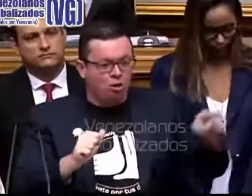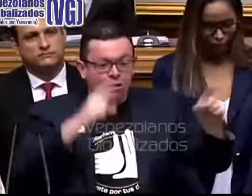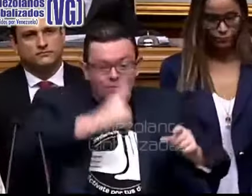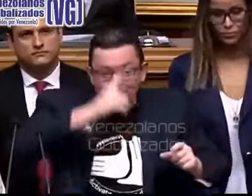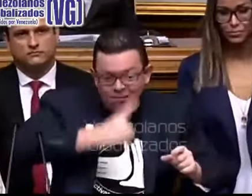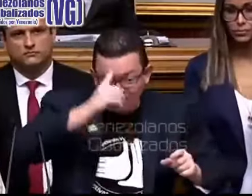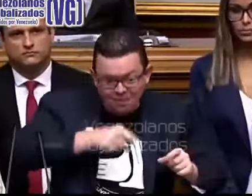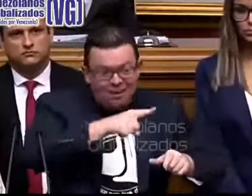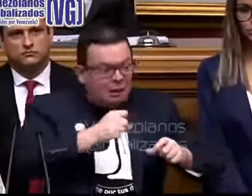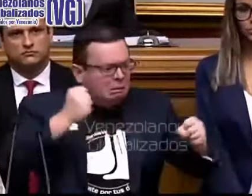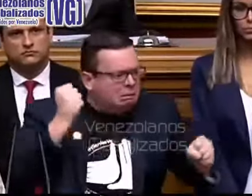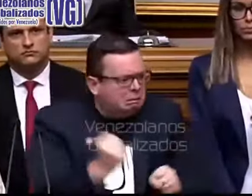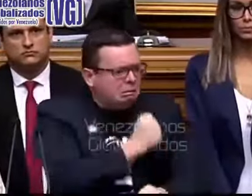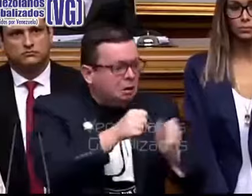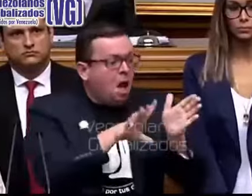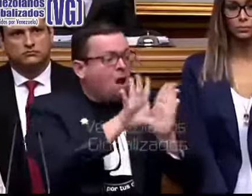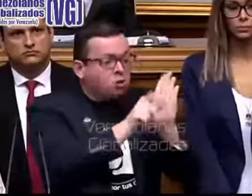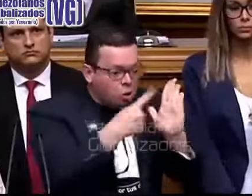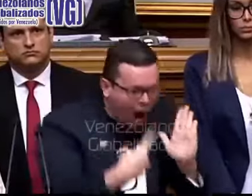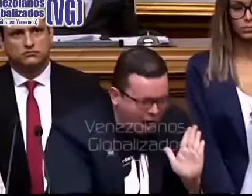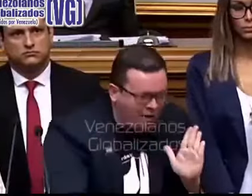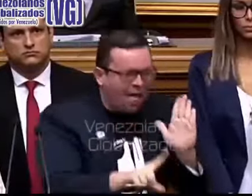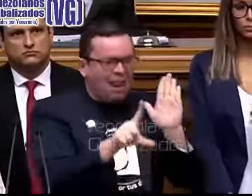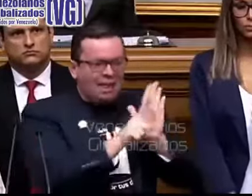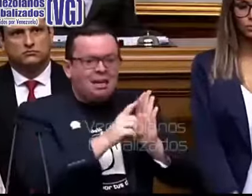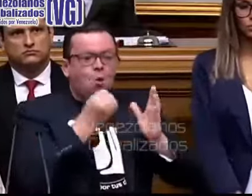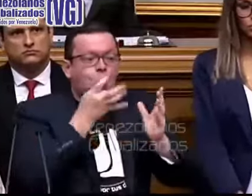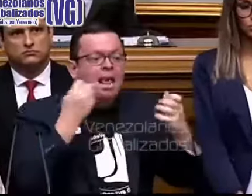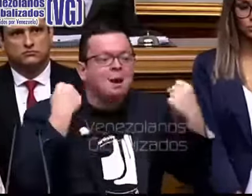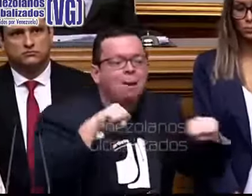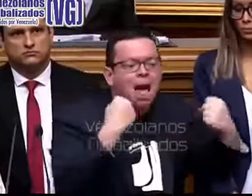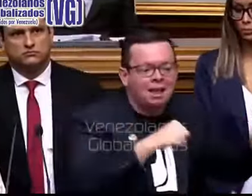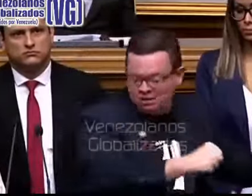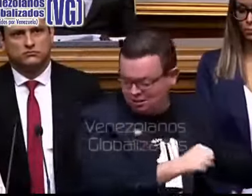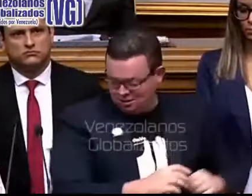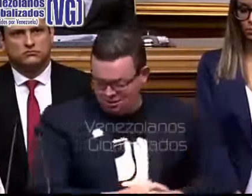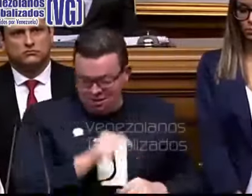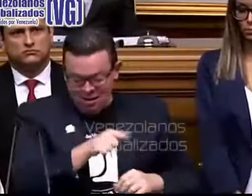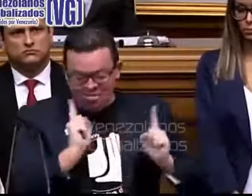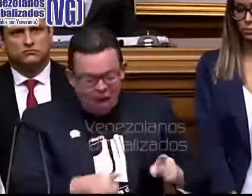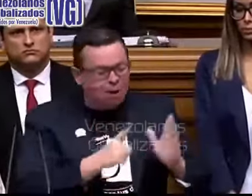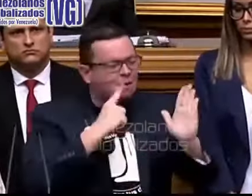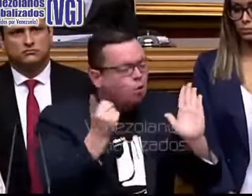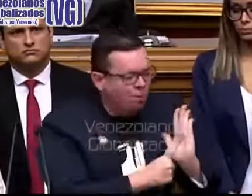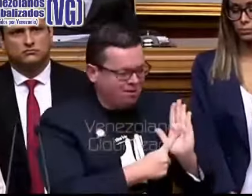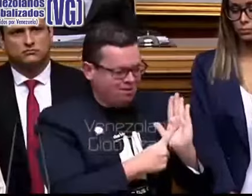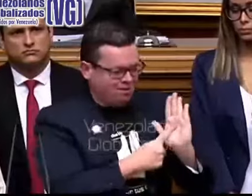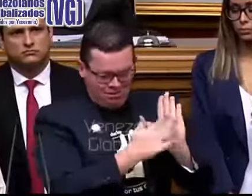Ya muchos conocen que el Presidente de esta República es persona con discapacidad. Y en ese país ha estado luchando por establecer recursos legales.